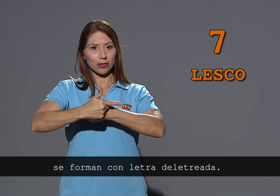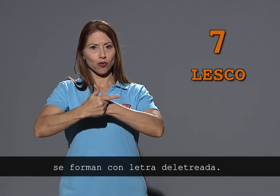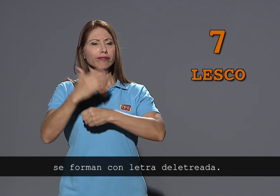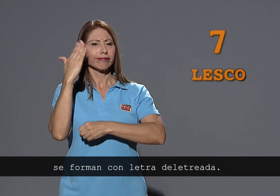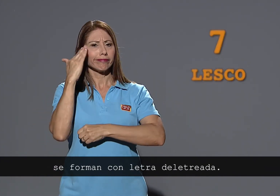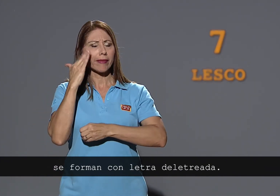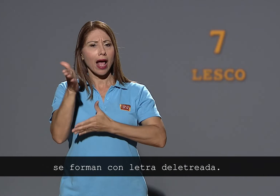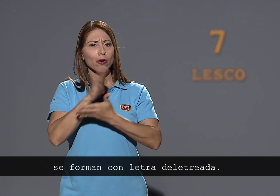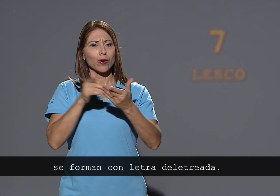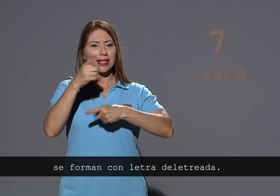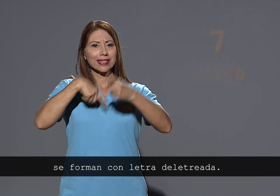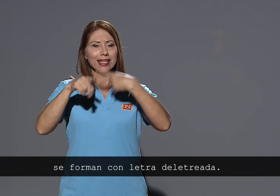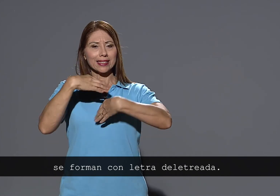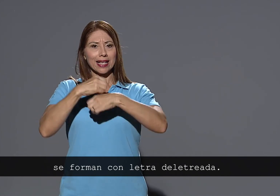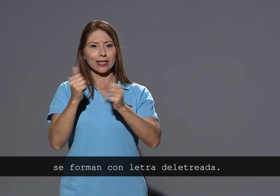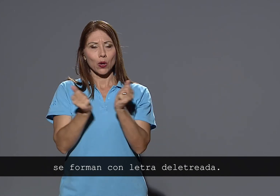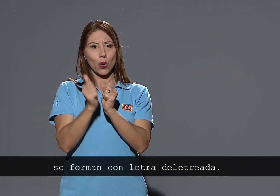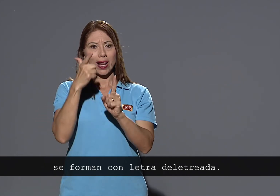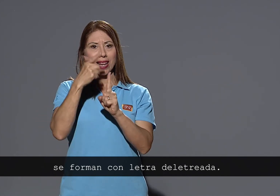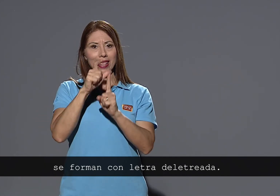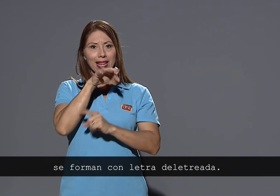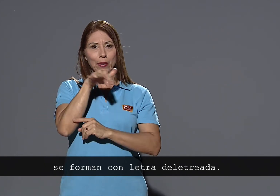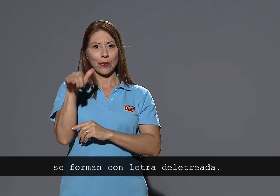se forman con letra deletreada.